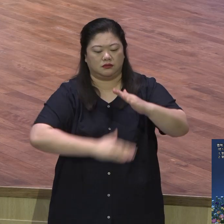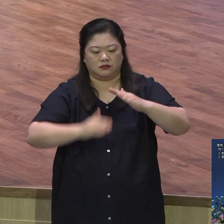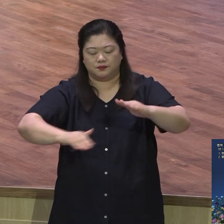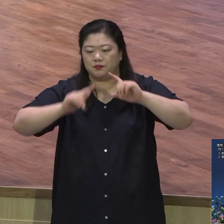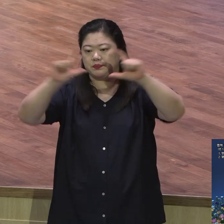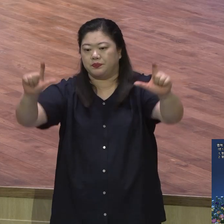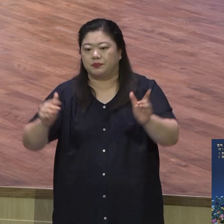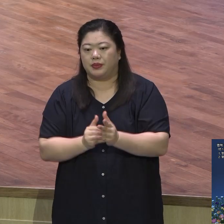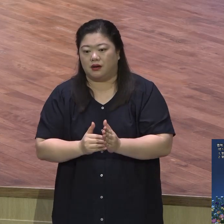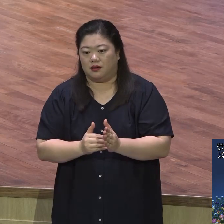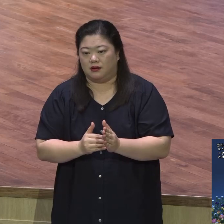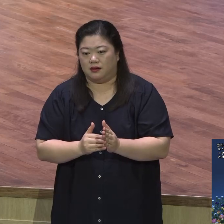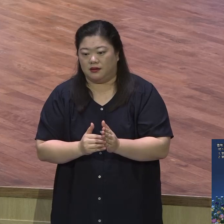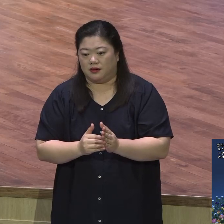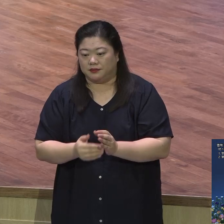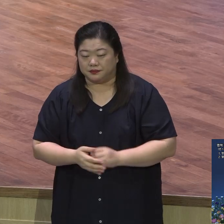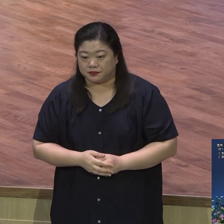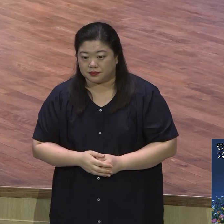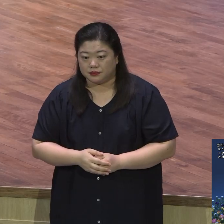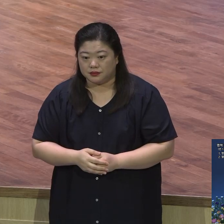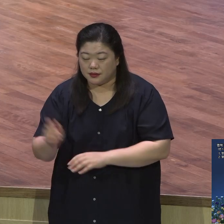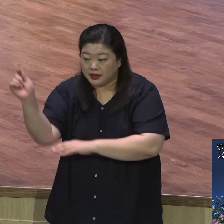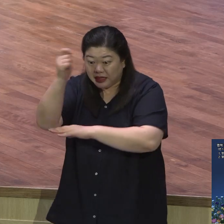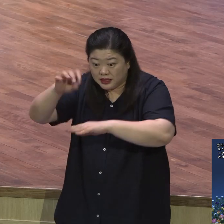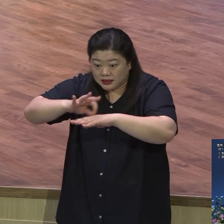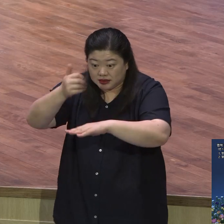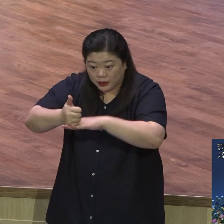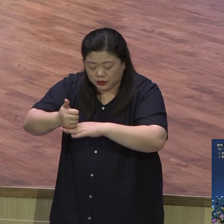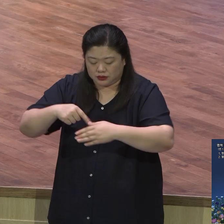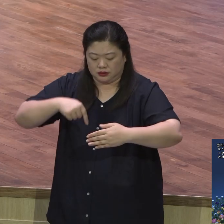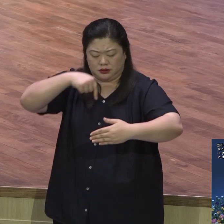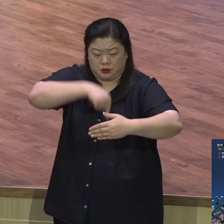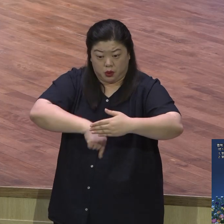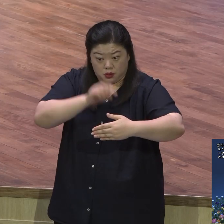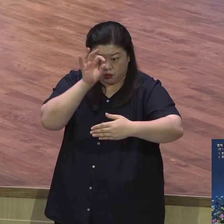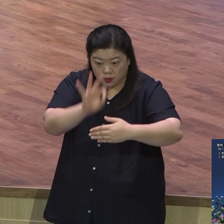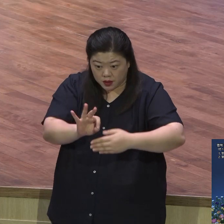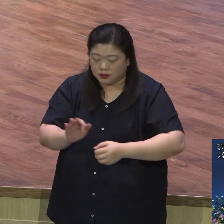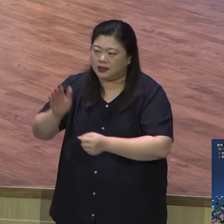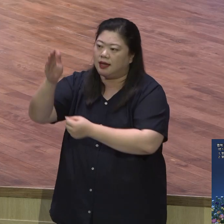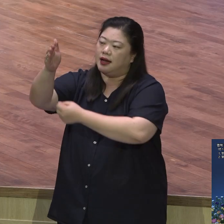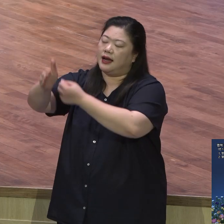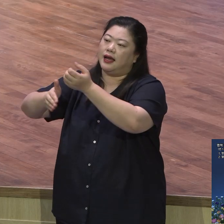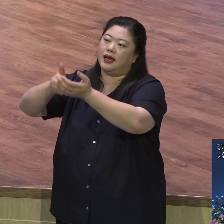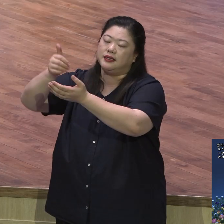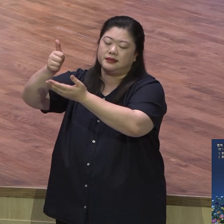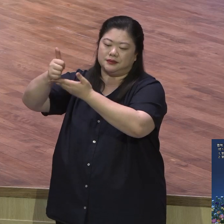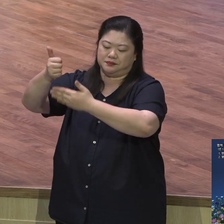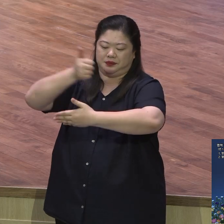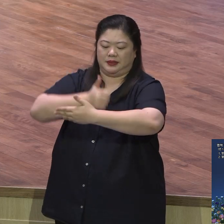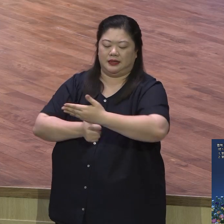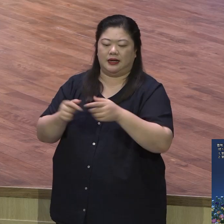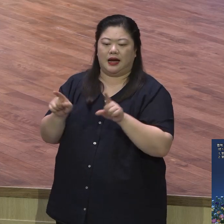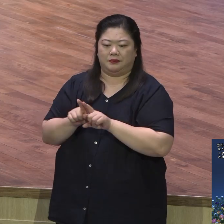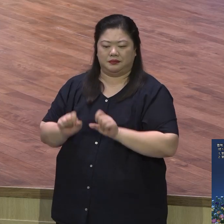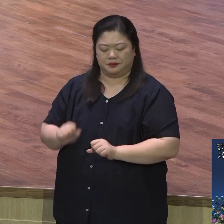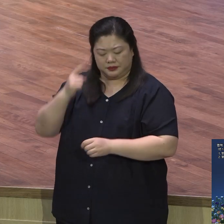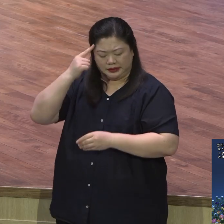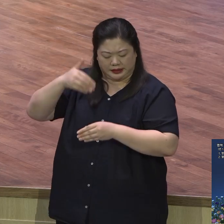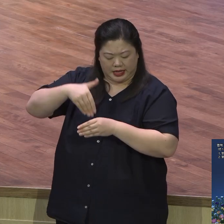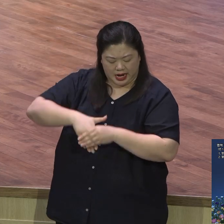이 다윗의 내면 속에 뭐가 있어요 여호와 하나님 이게 각인